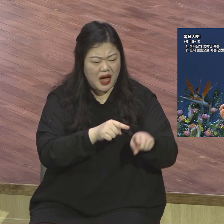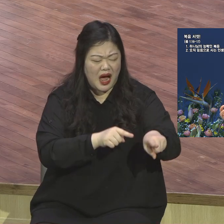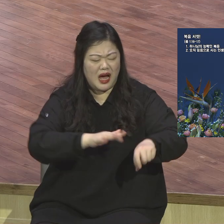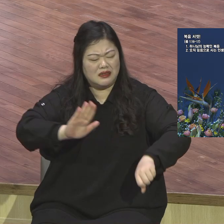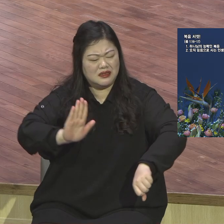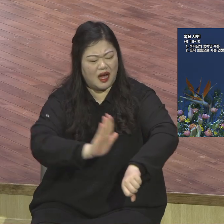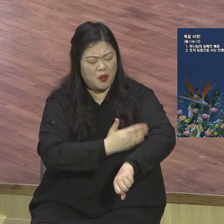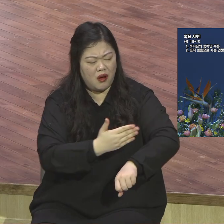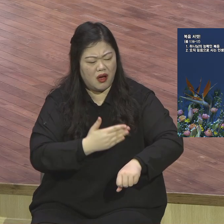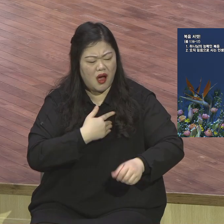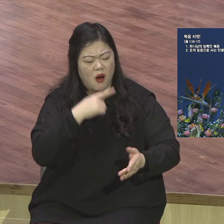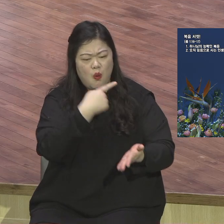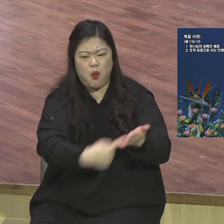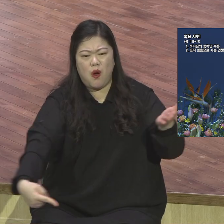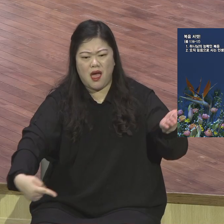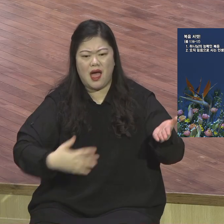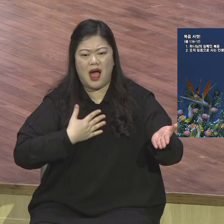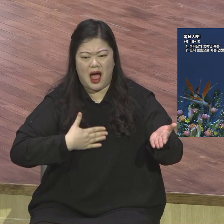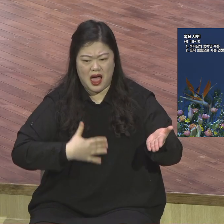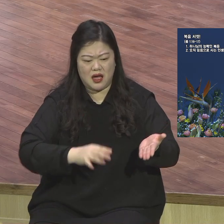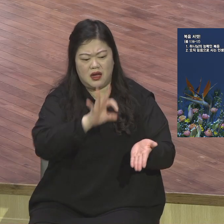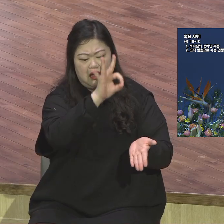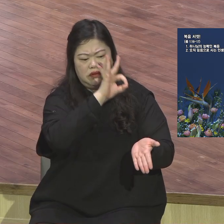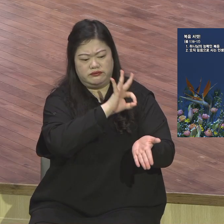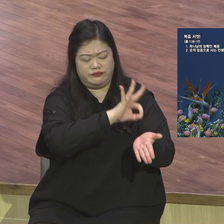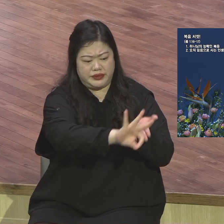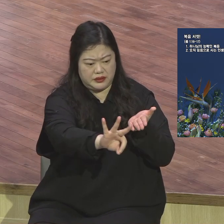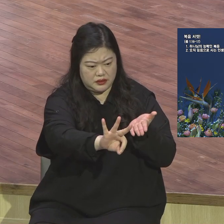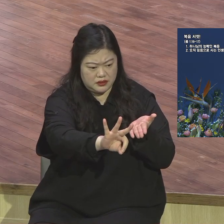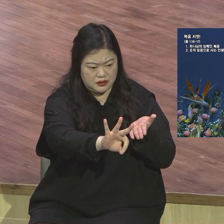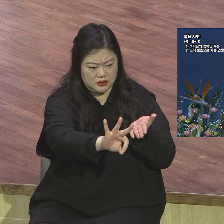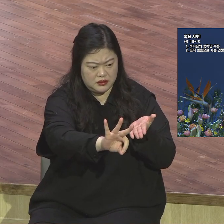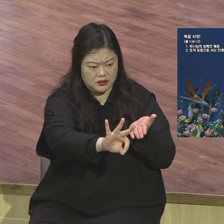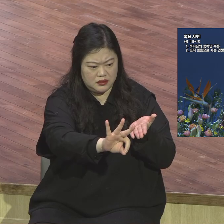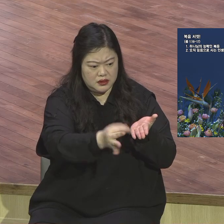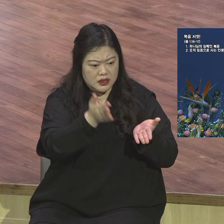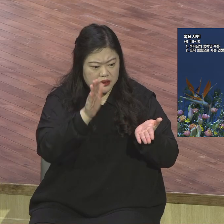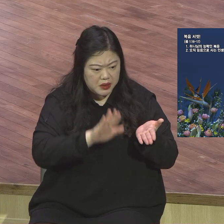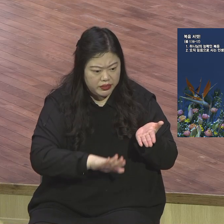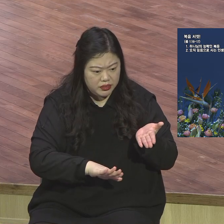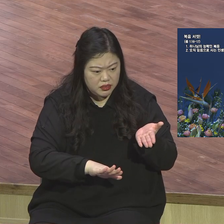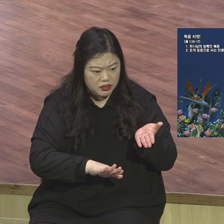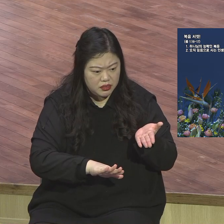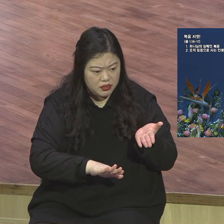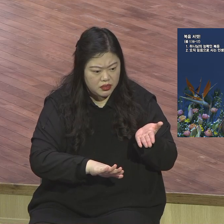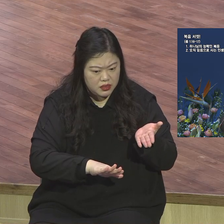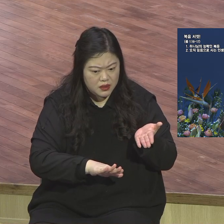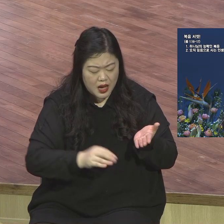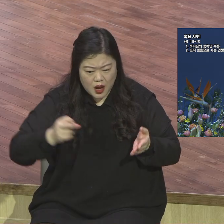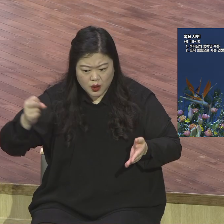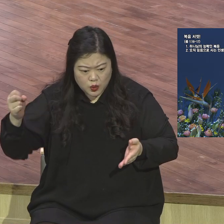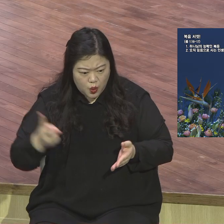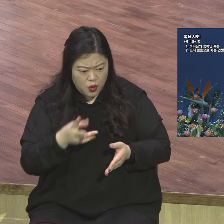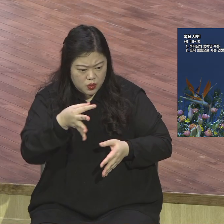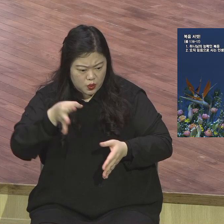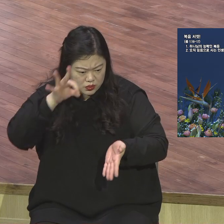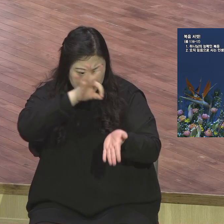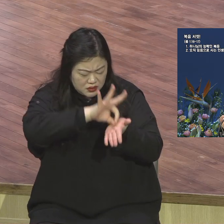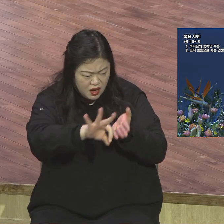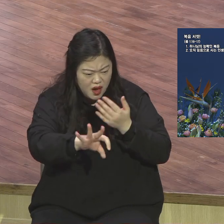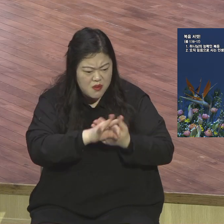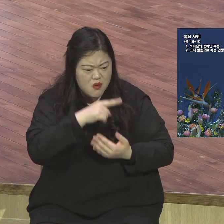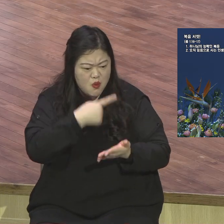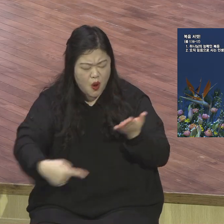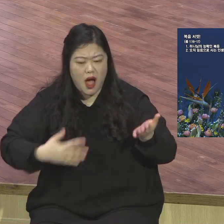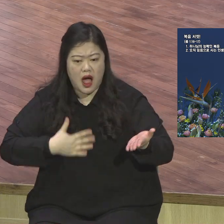있는 현실이 못 돼. 그래서 지금까지 투자한 시간과 이 노력